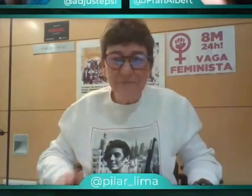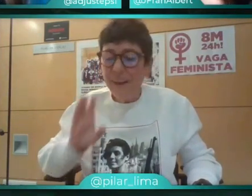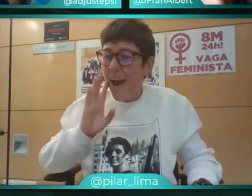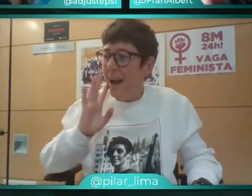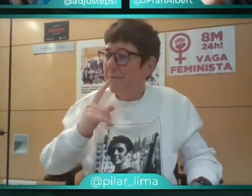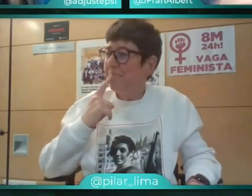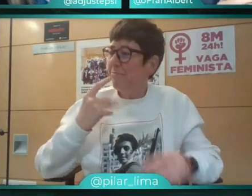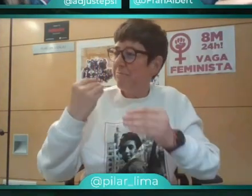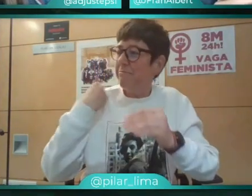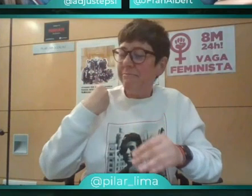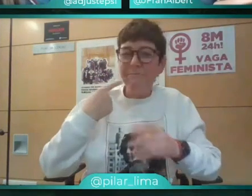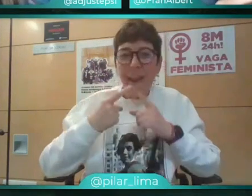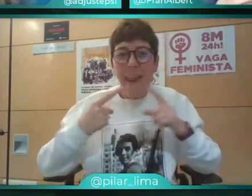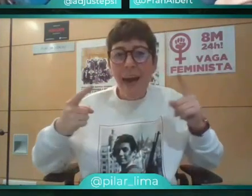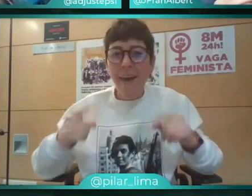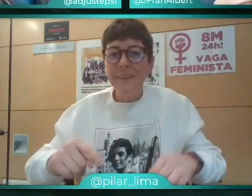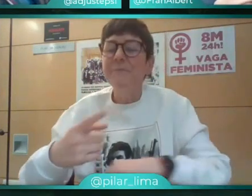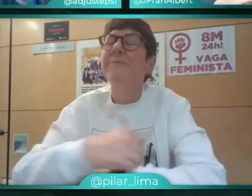por supuesto